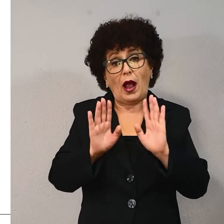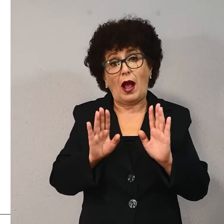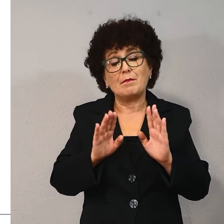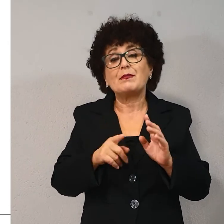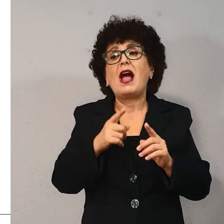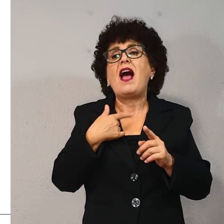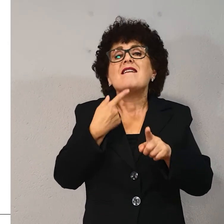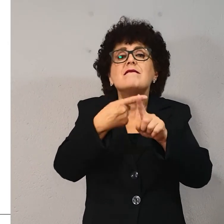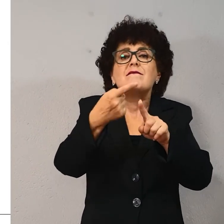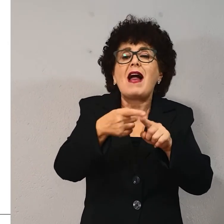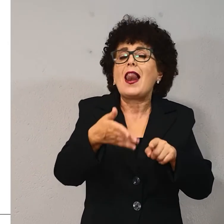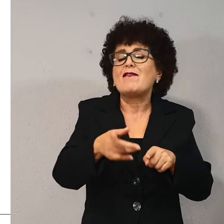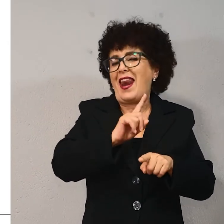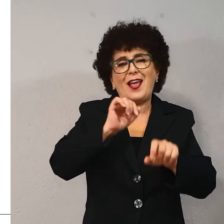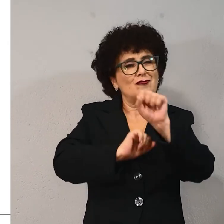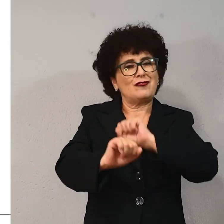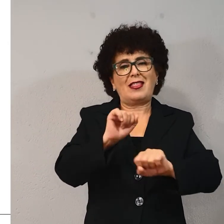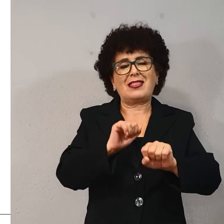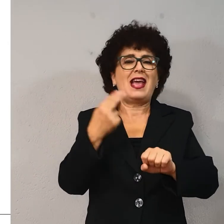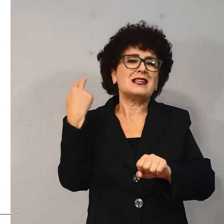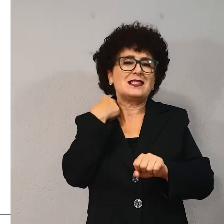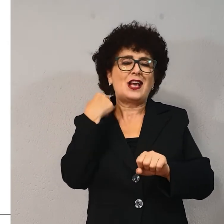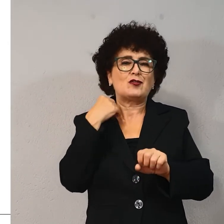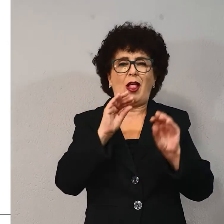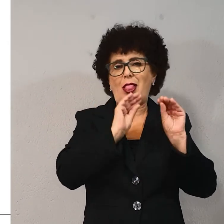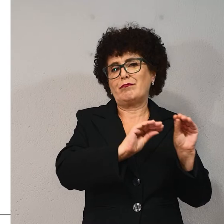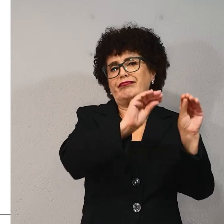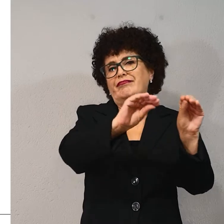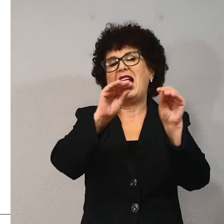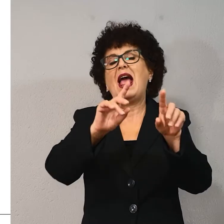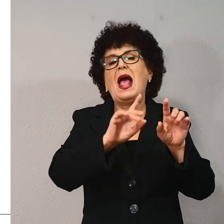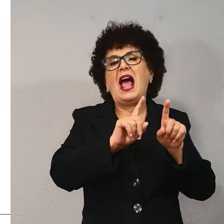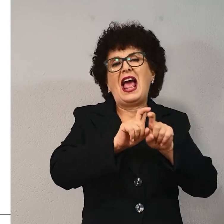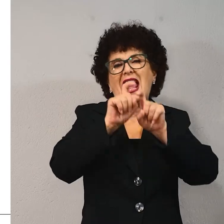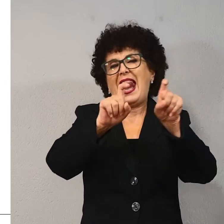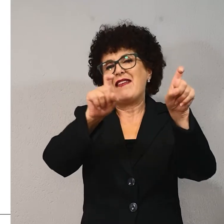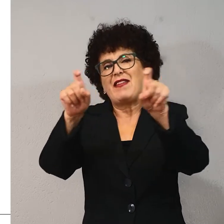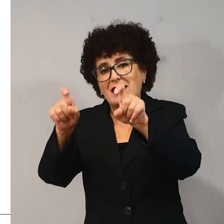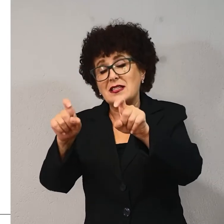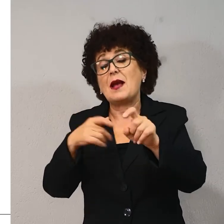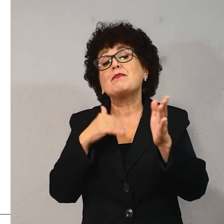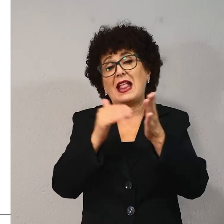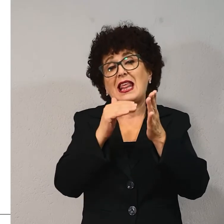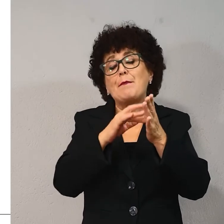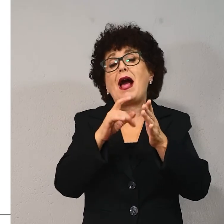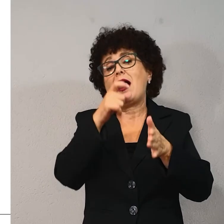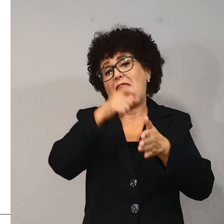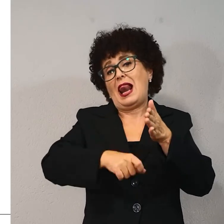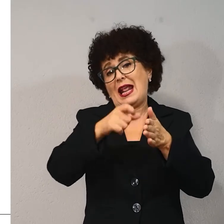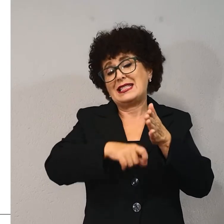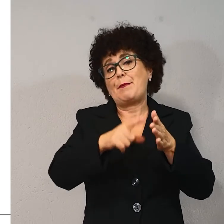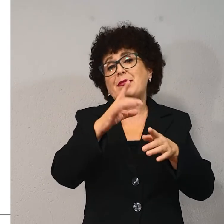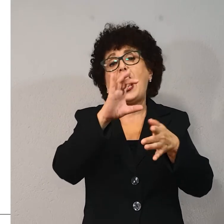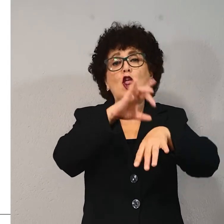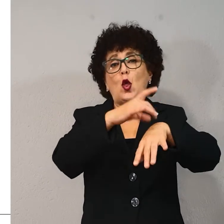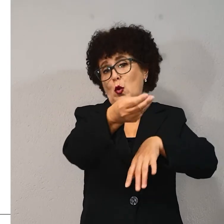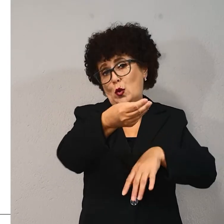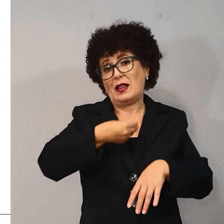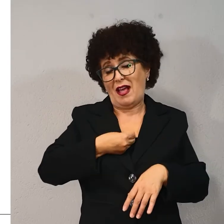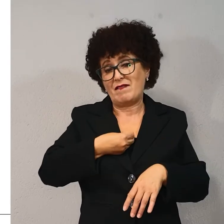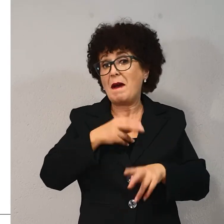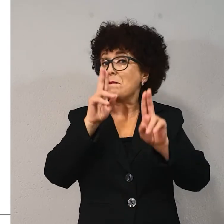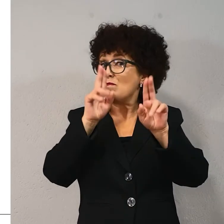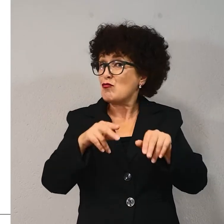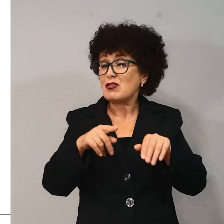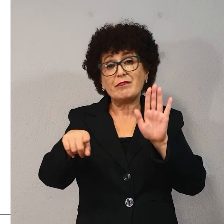Недостатоци. Не штити од сексуално преносливи инфекции. Потребен е лекарски рецепт. Може да има